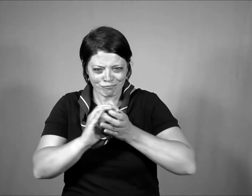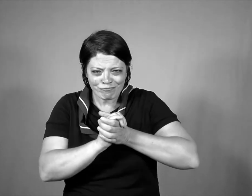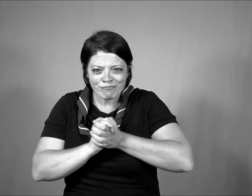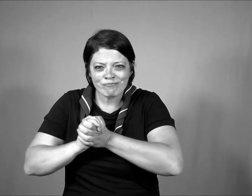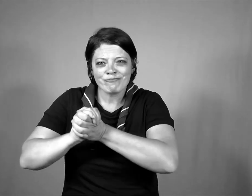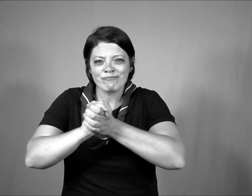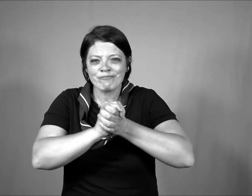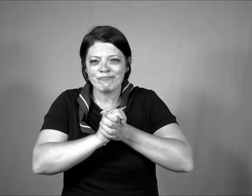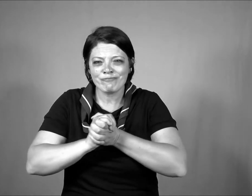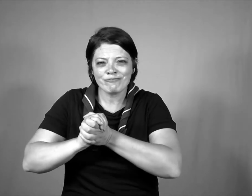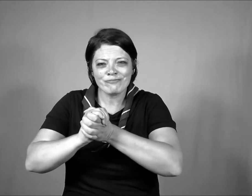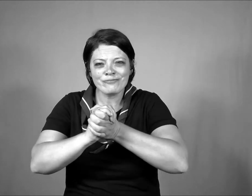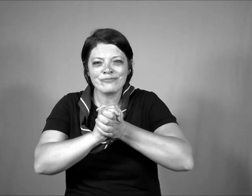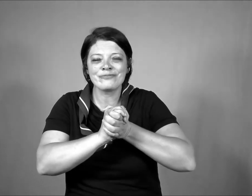Copains droit devant,